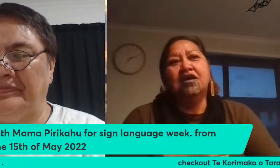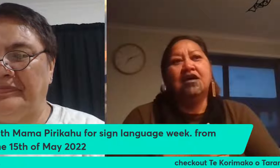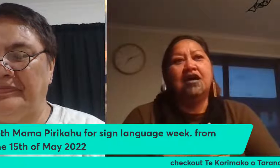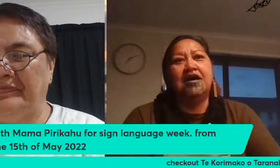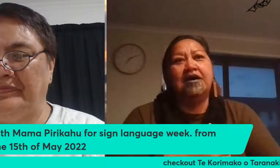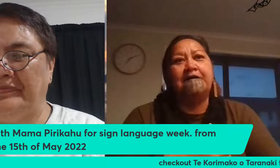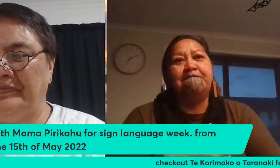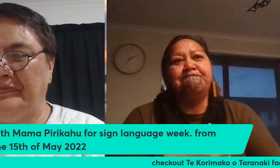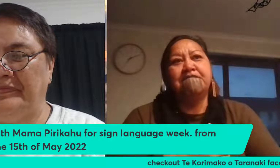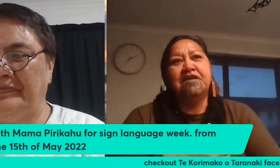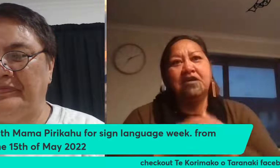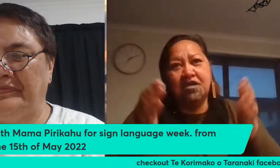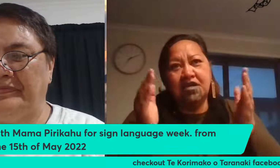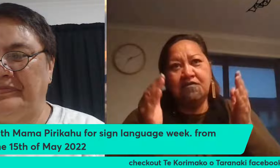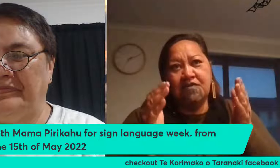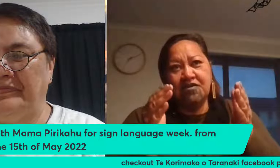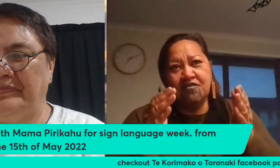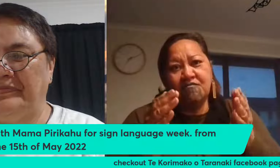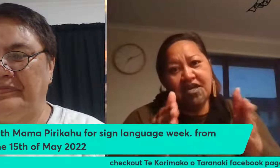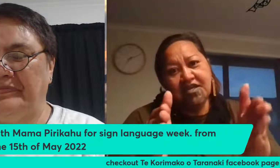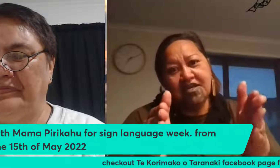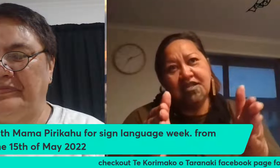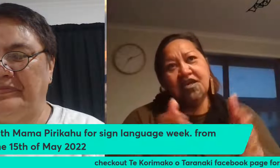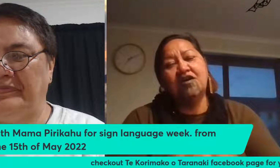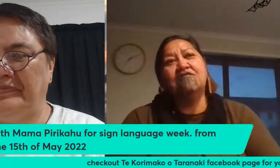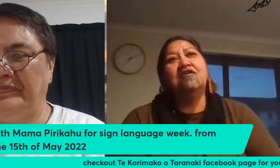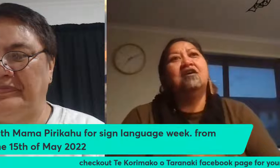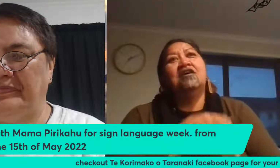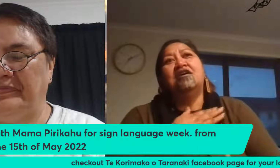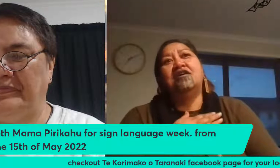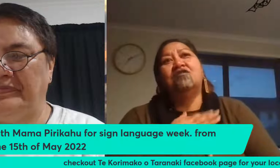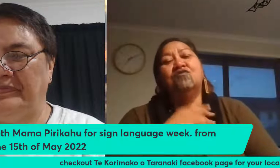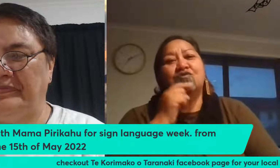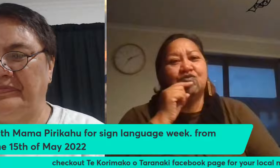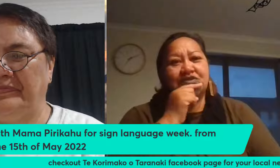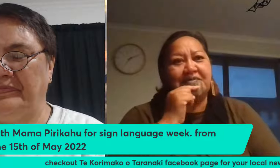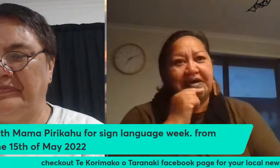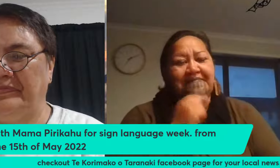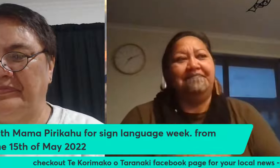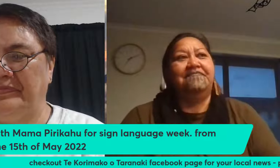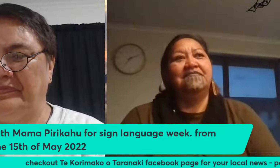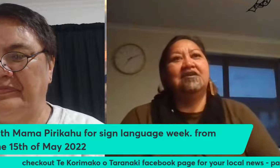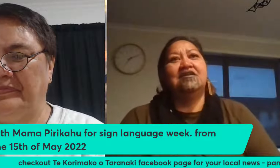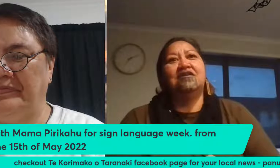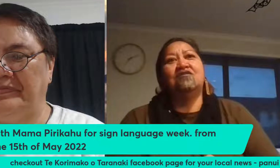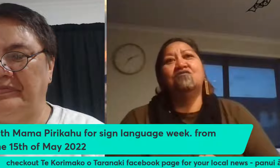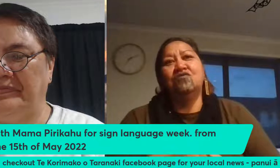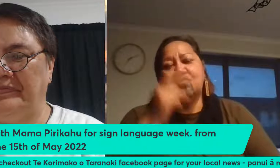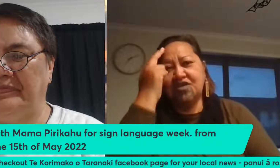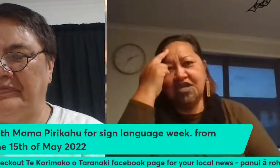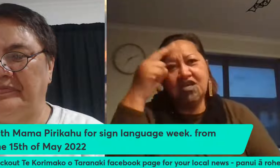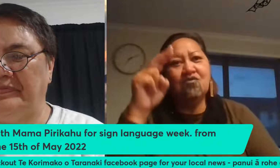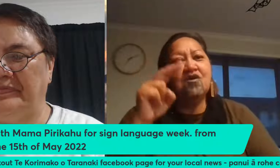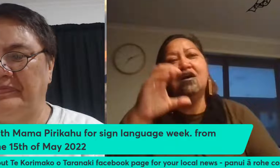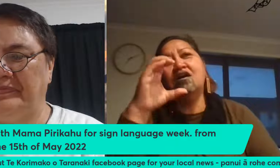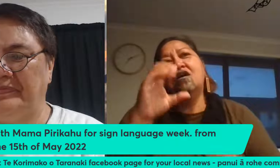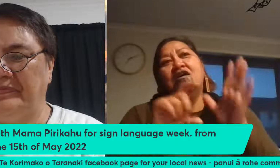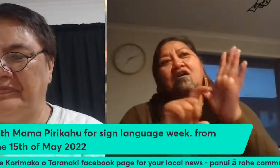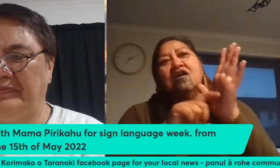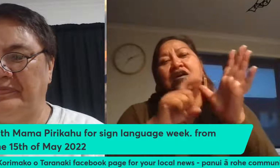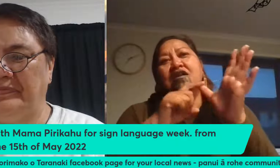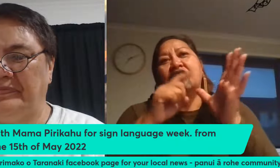mii e whanau mai ki te ao rā ko tōku tama. Ana ko tōna